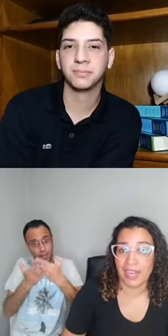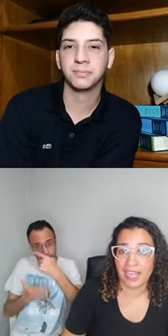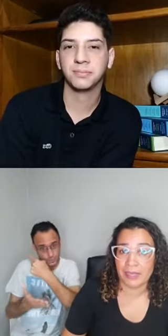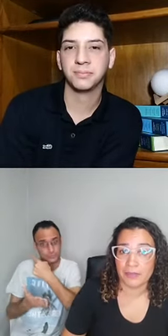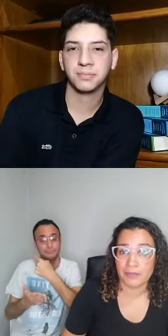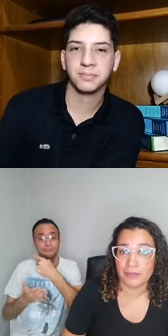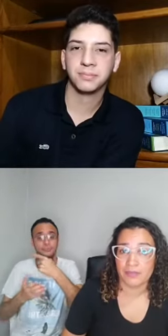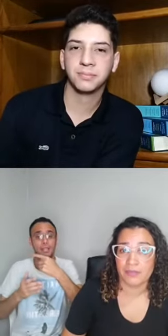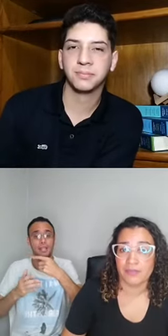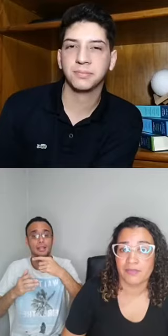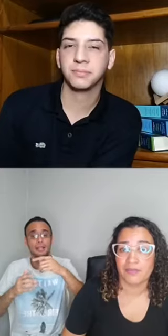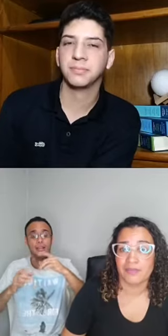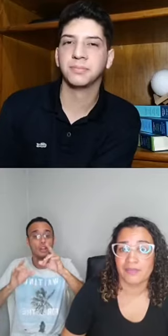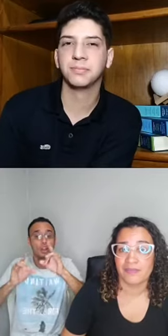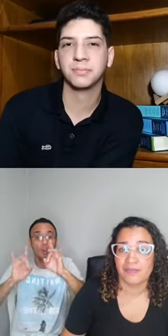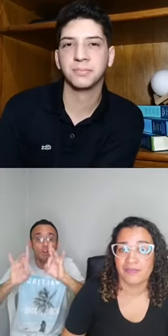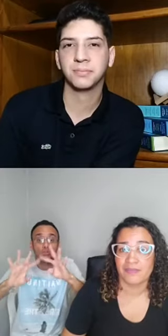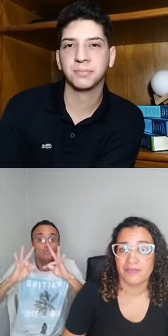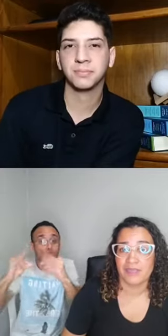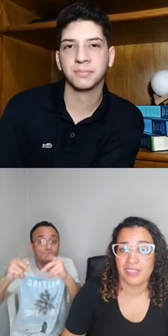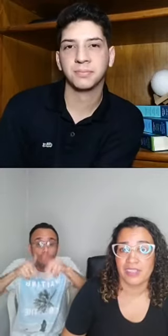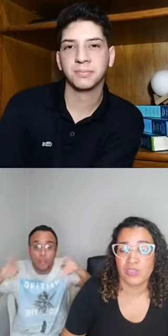Então lá,